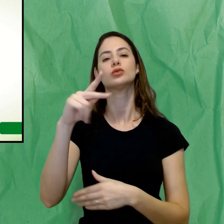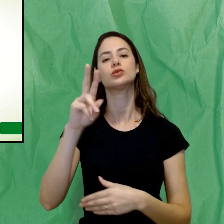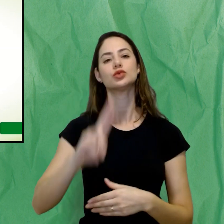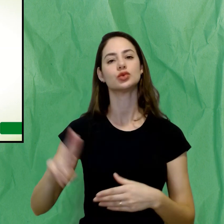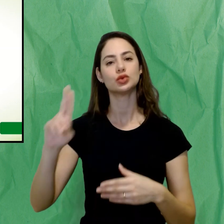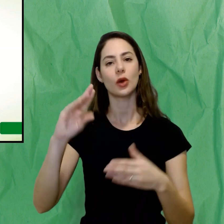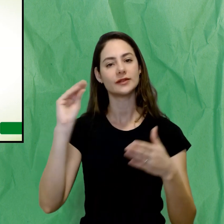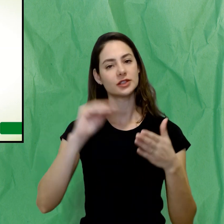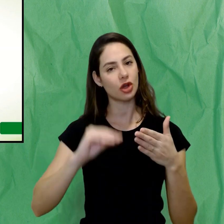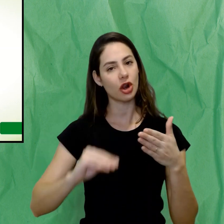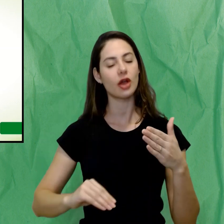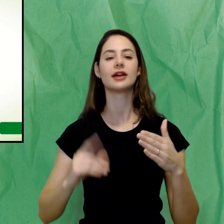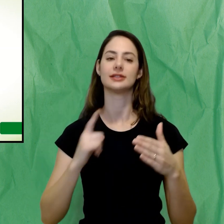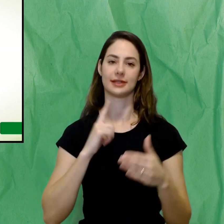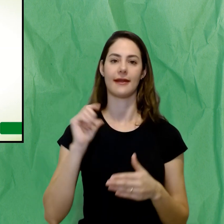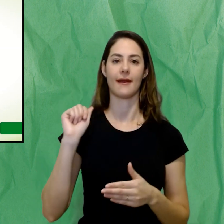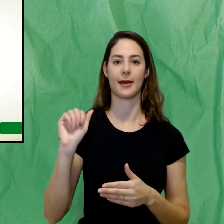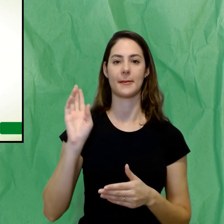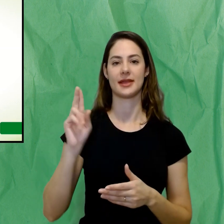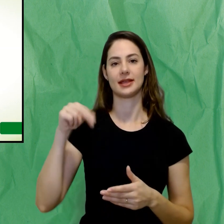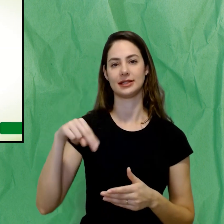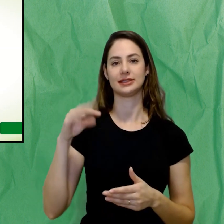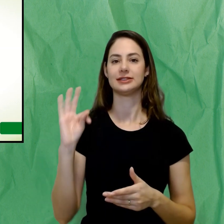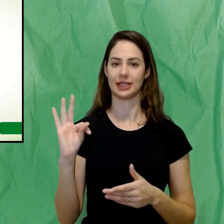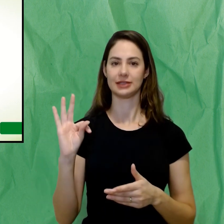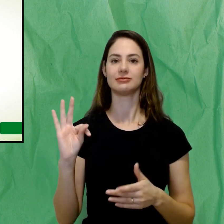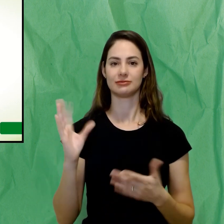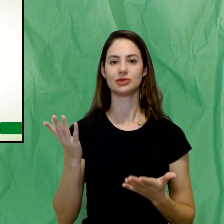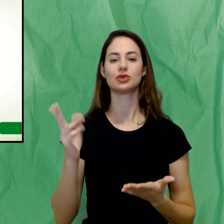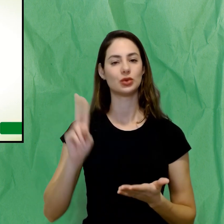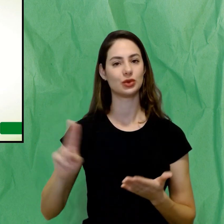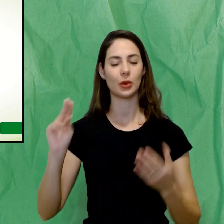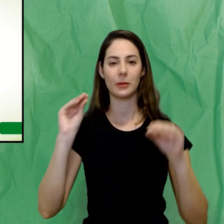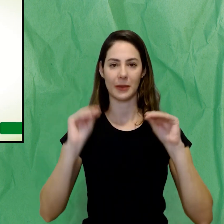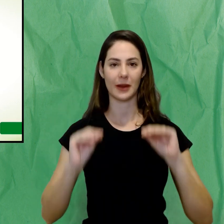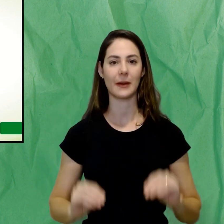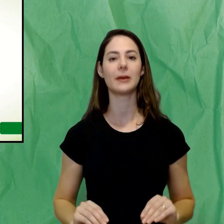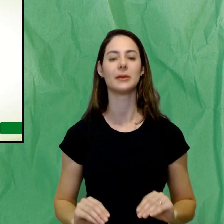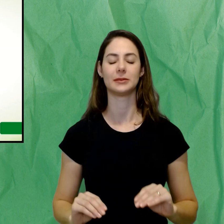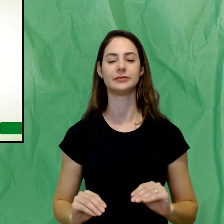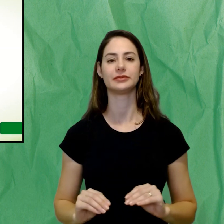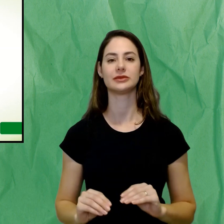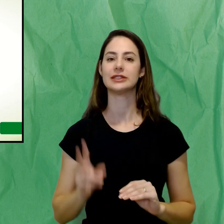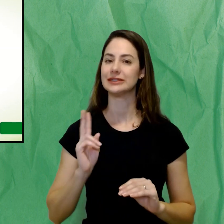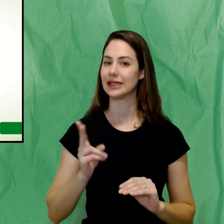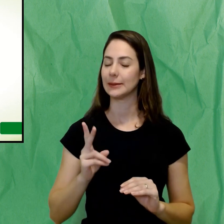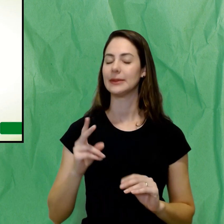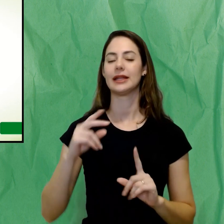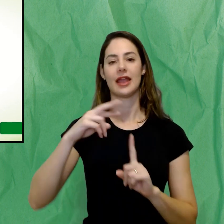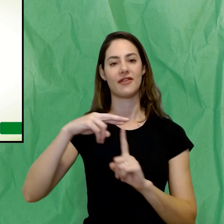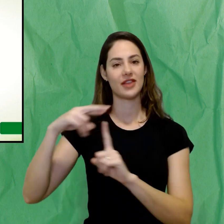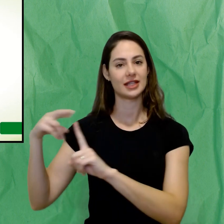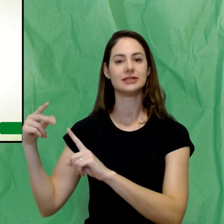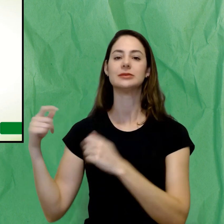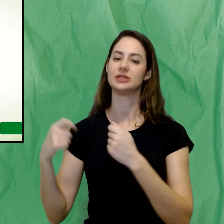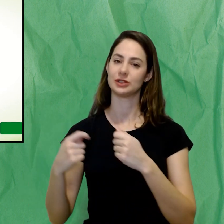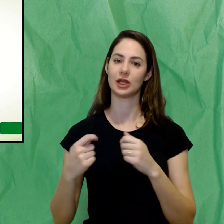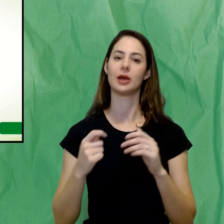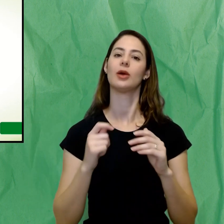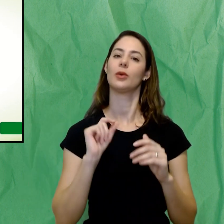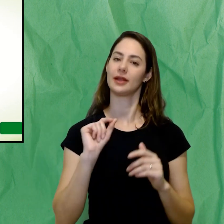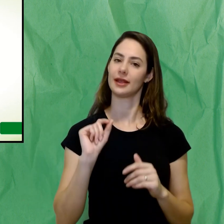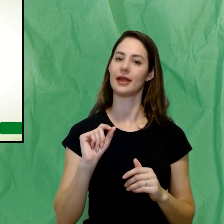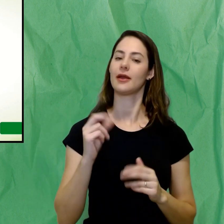também coloca, e elas seguem a ABNT como todo o material que a gente tem aqui. Sempre que a gente falar de referência, a gente está falando